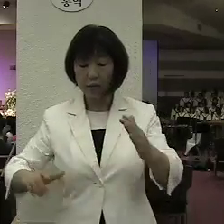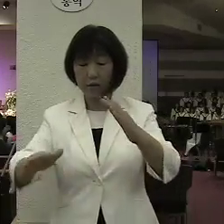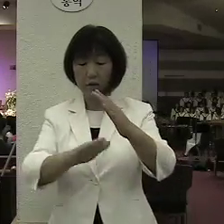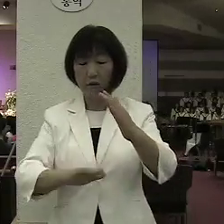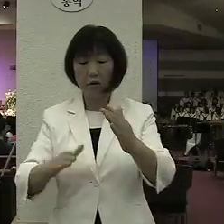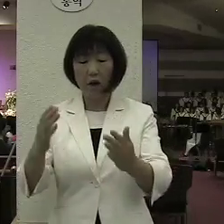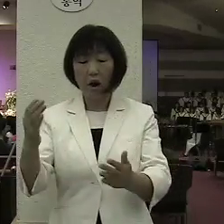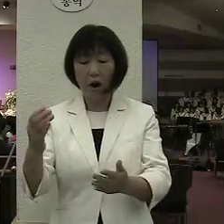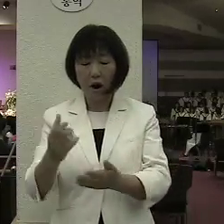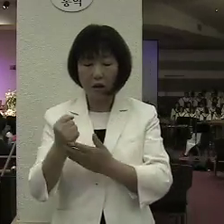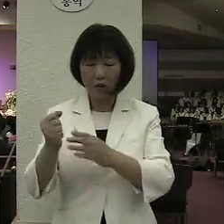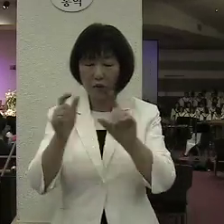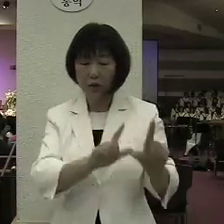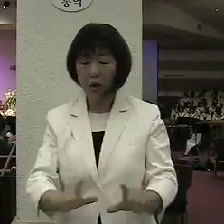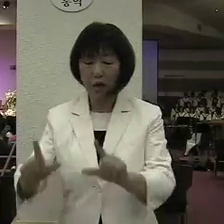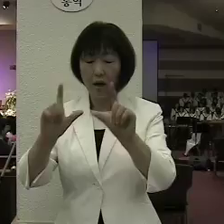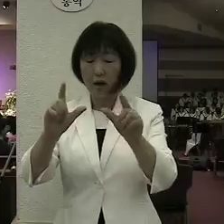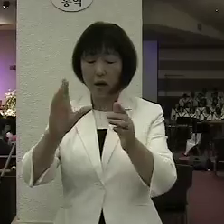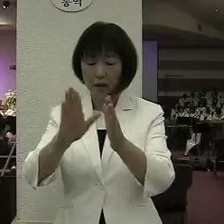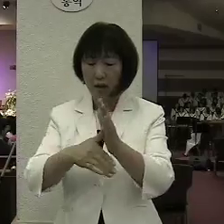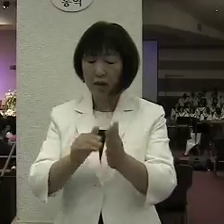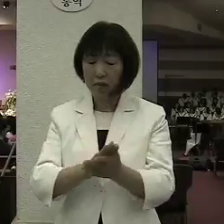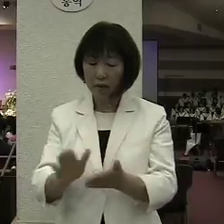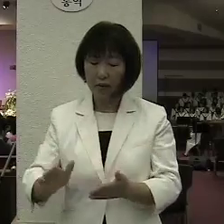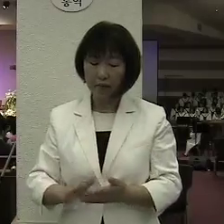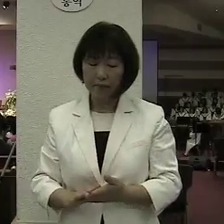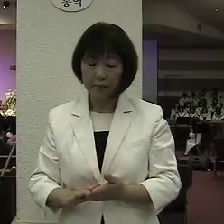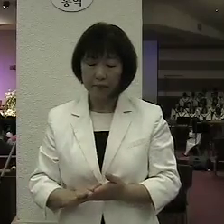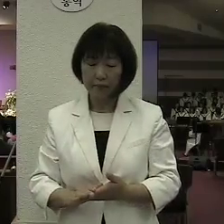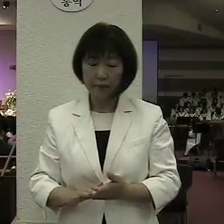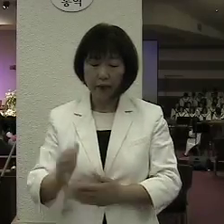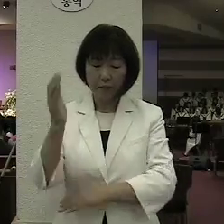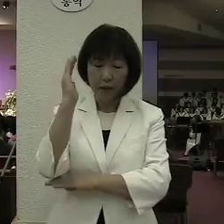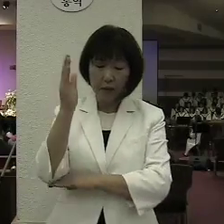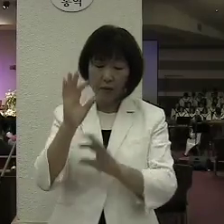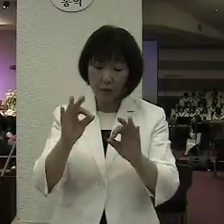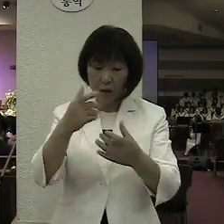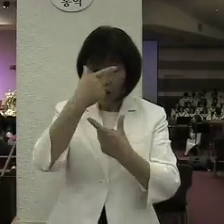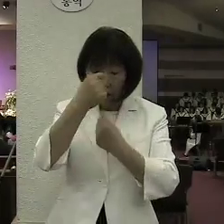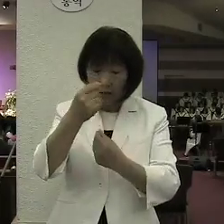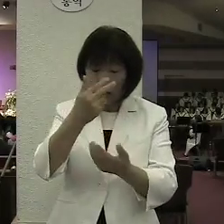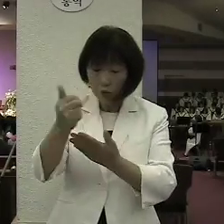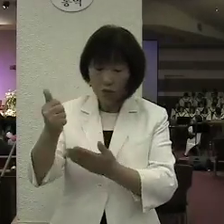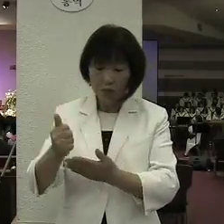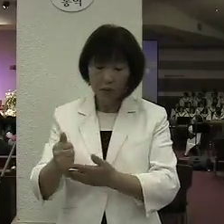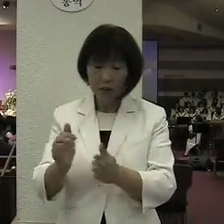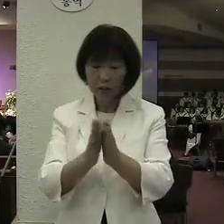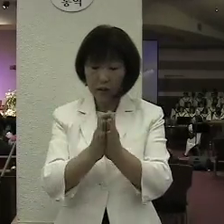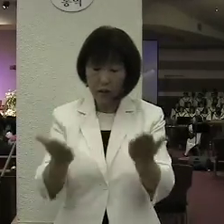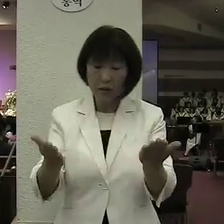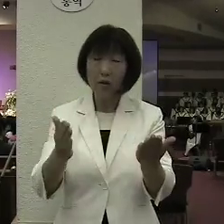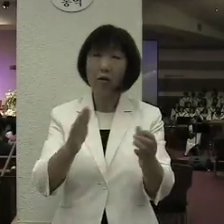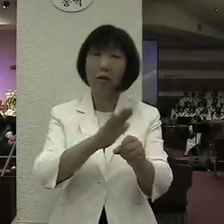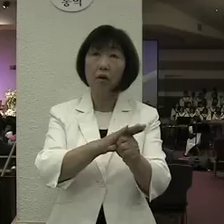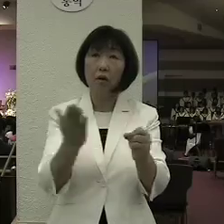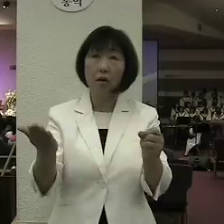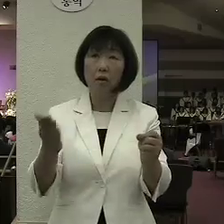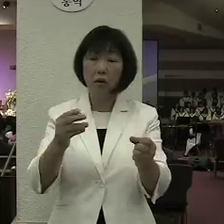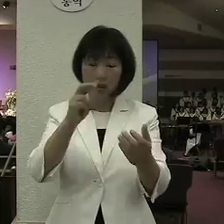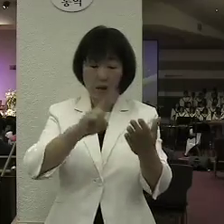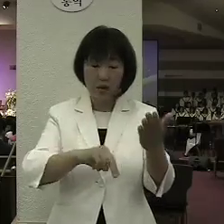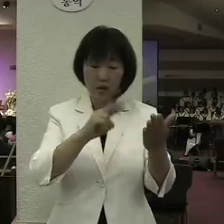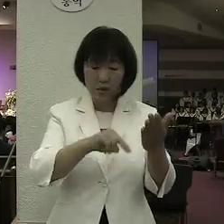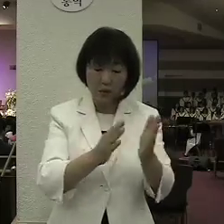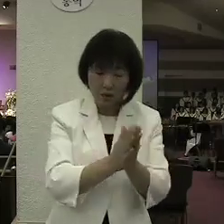새 노래로 찬양합니다. 그분이 부활하셨기 때문에 한 가지 더 있습니다. 부활하신 예수님을 내가 섬긴다면